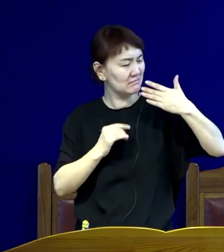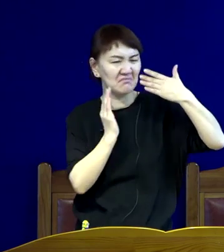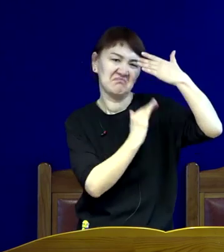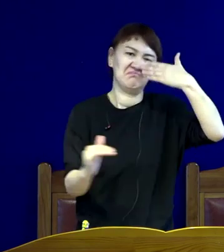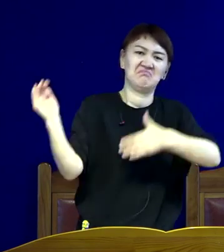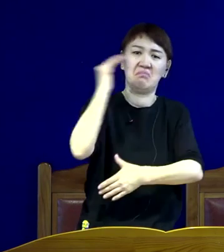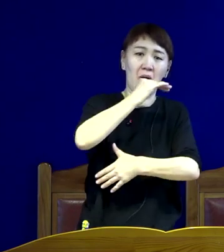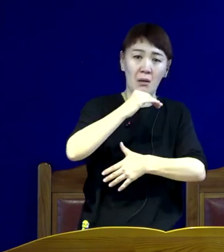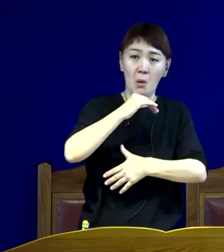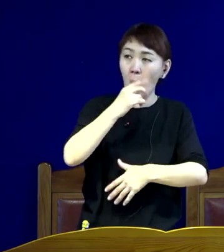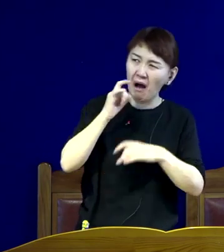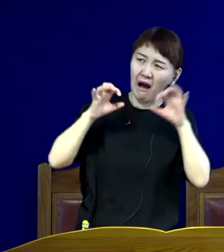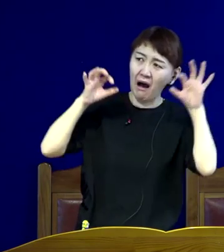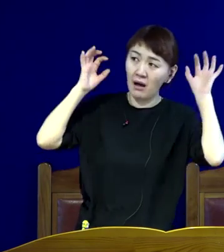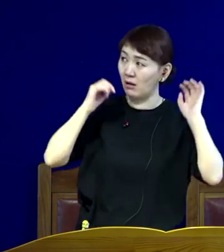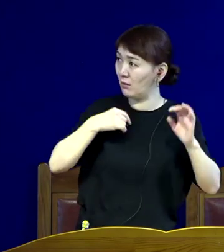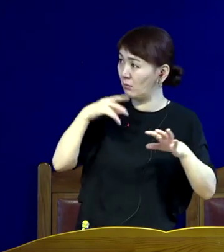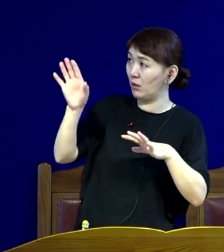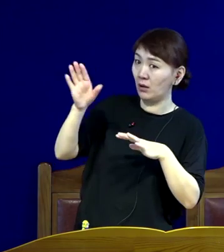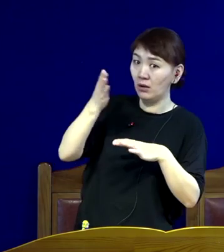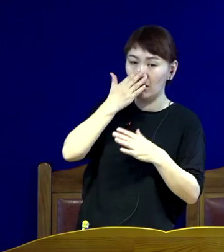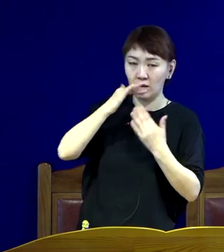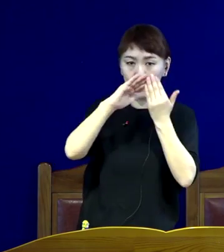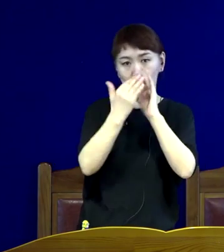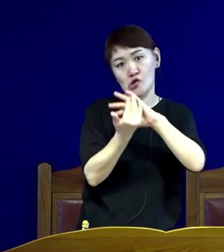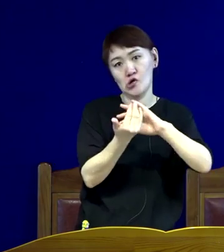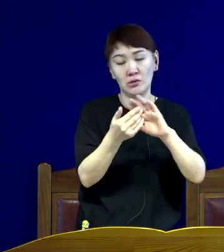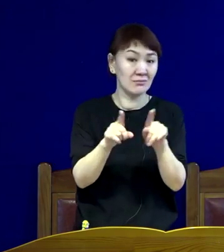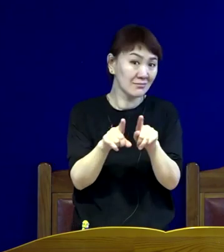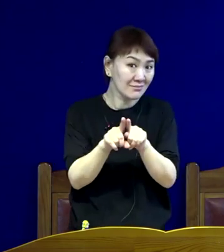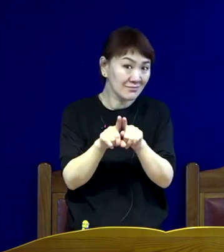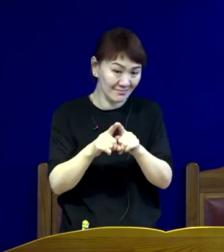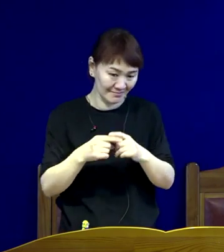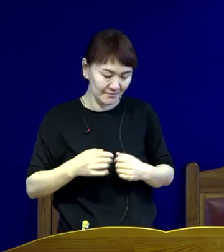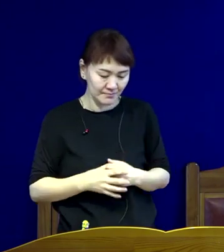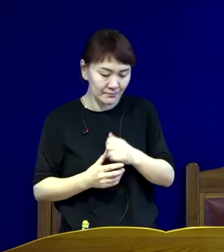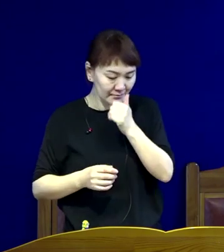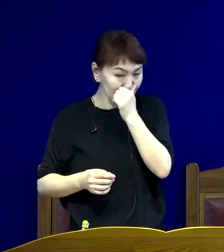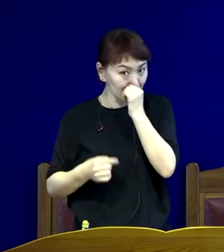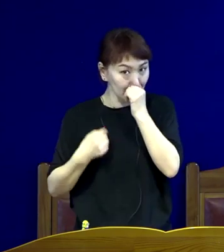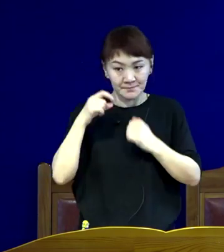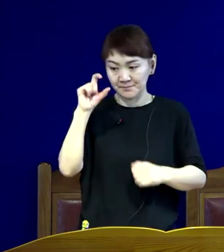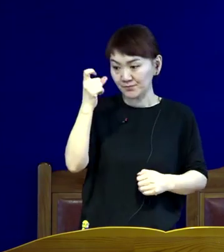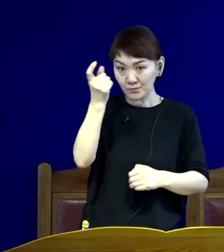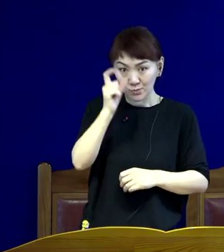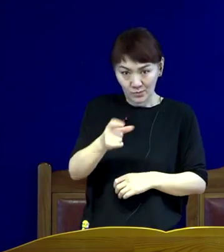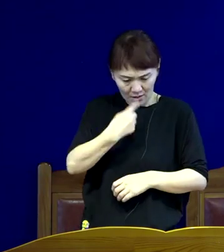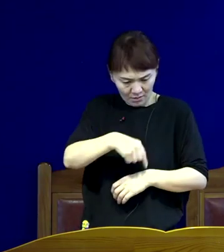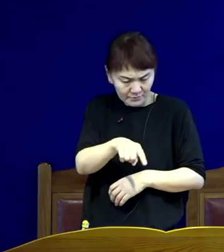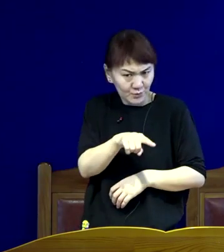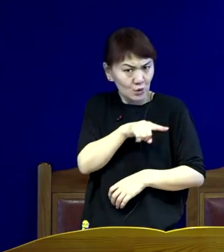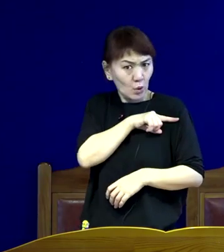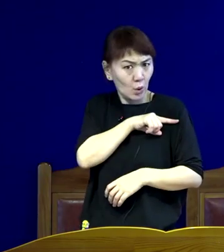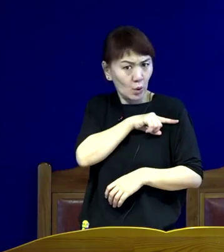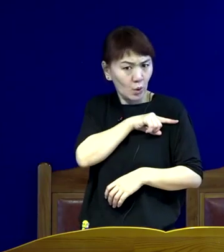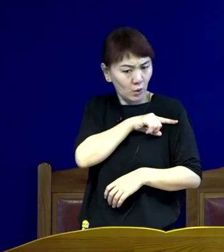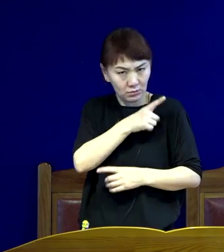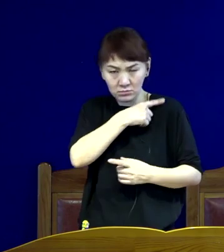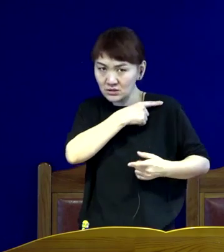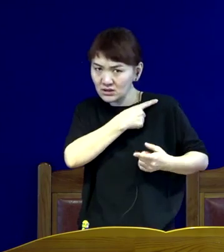нуран ундаг. Харин эхнэр хүний хувьд тийм учраас нэг төрүн санаах ёстой зүйл тэргүүн байгаа шүү